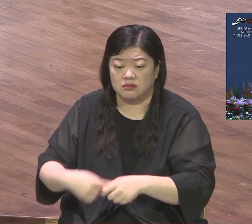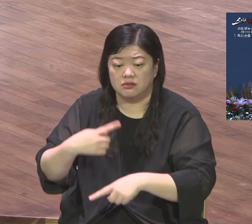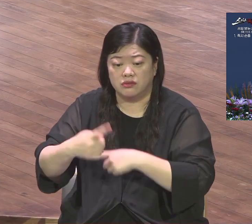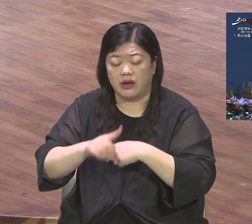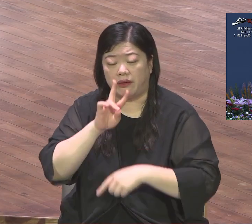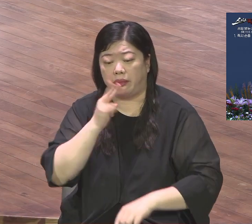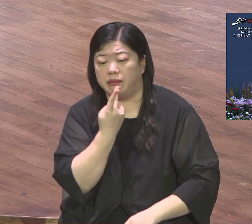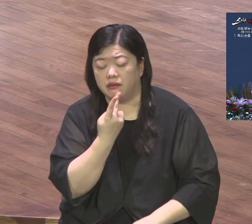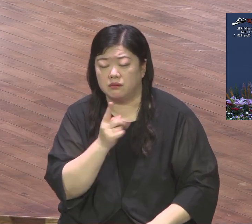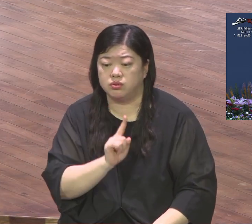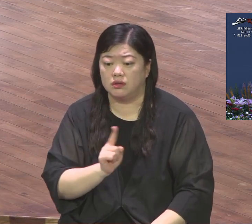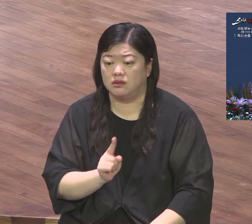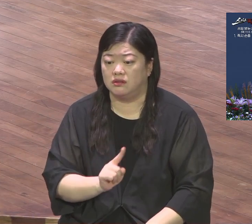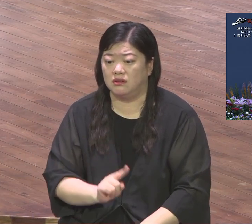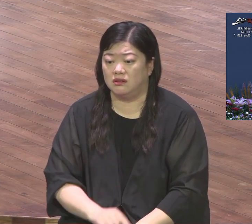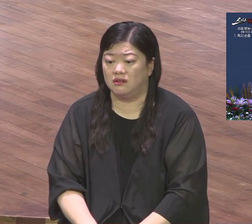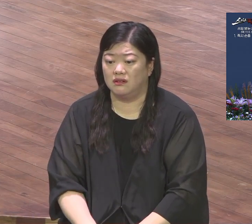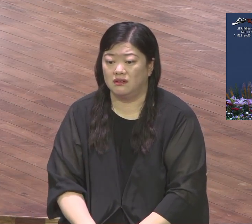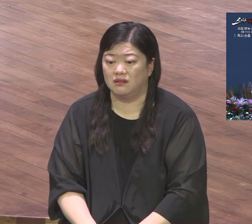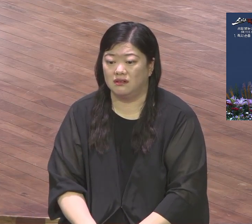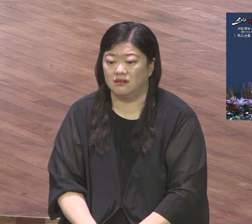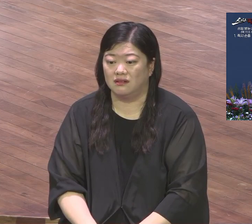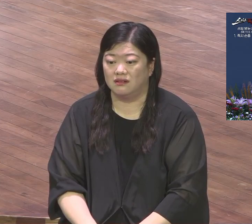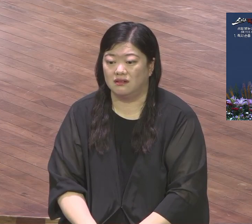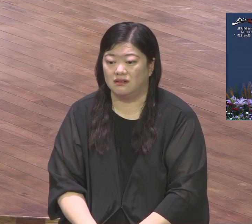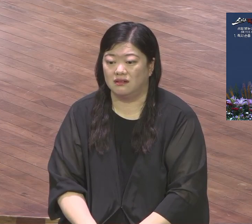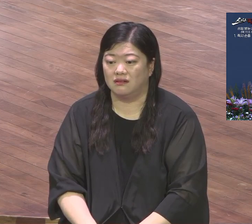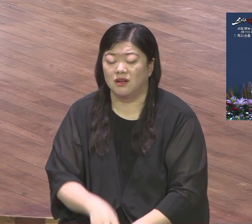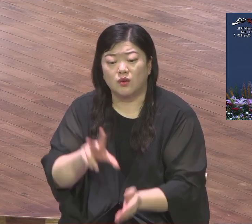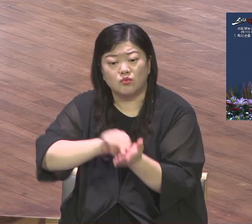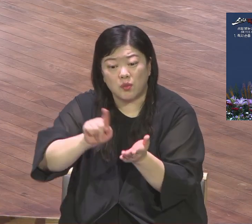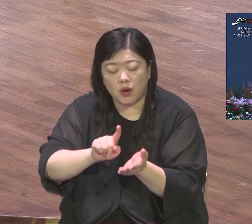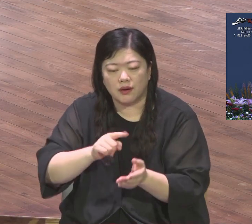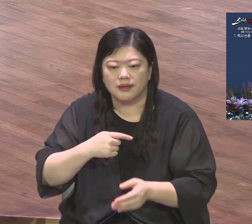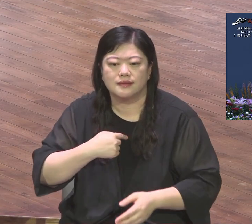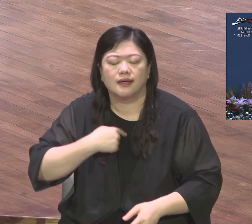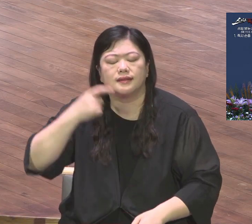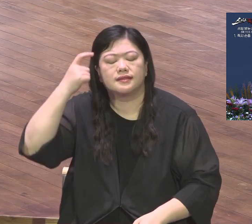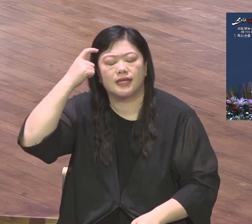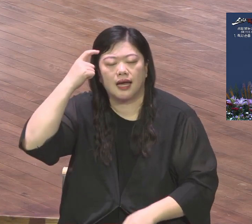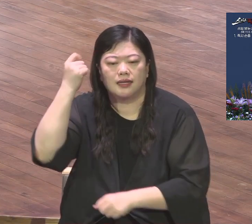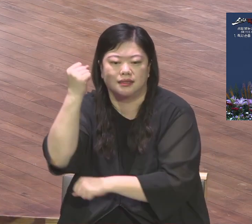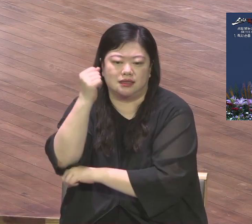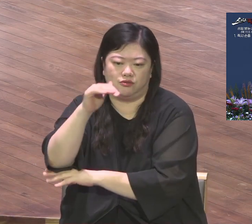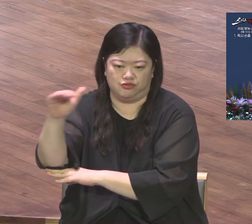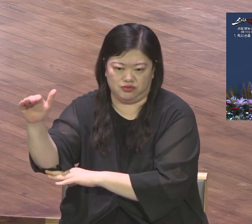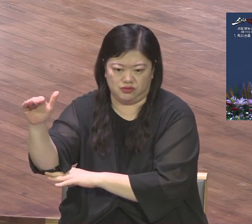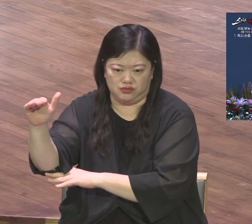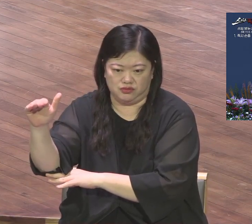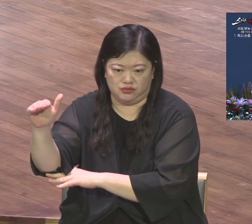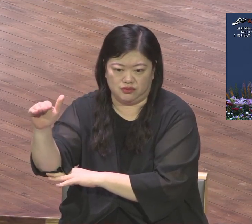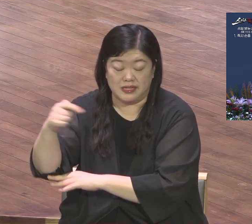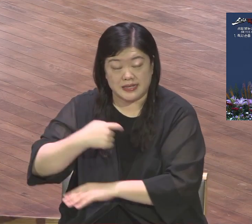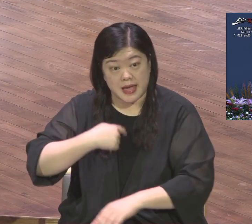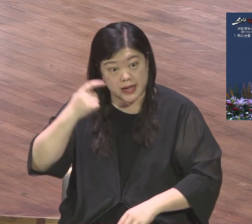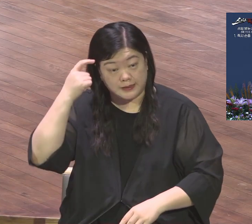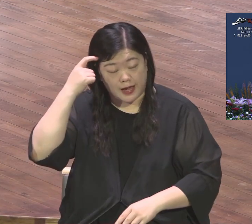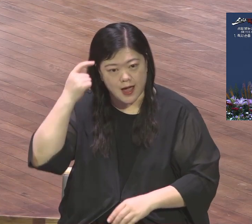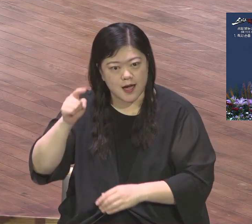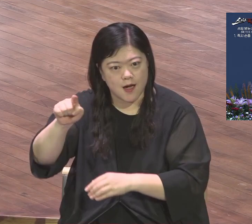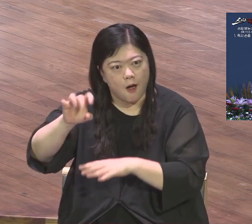것은요 자기의 생각과 기준입니다. 자기 생각과 기준이 아니라